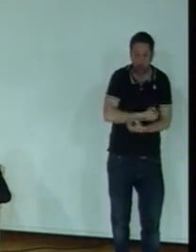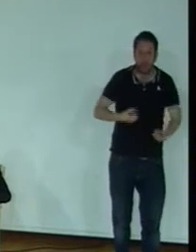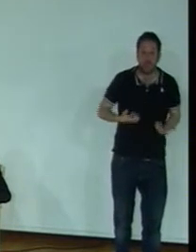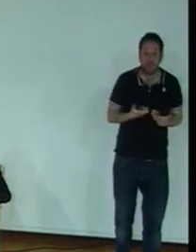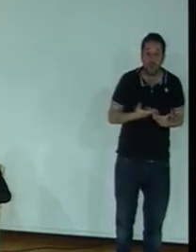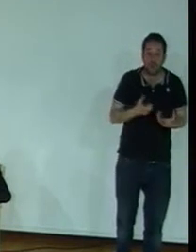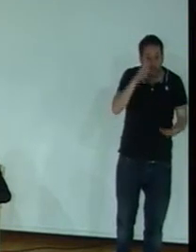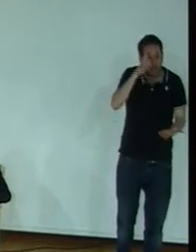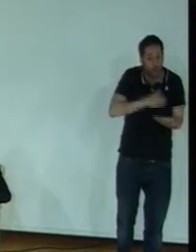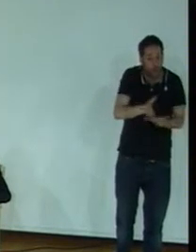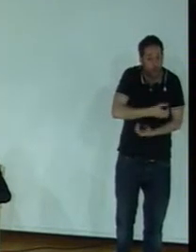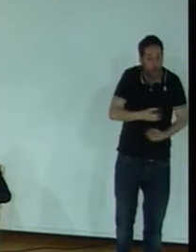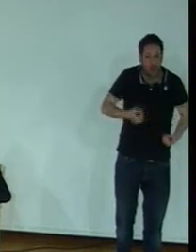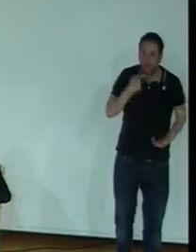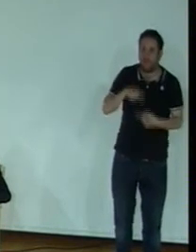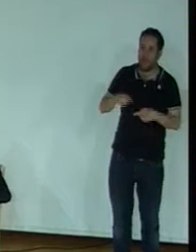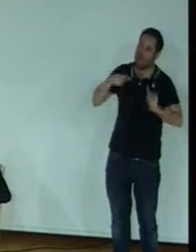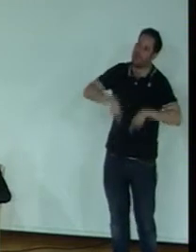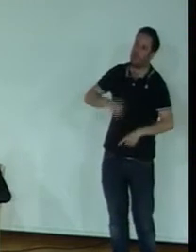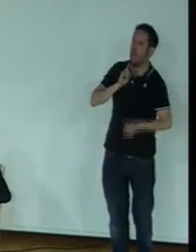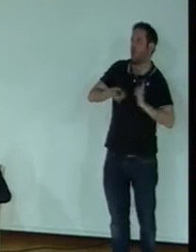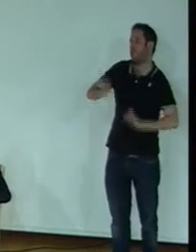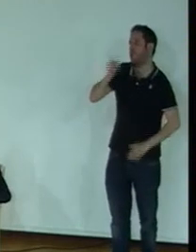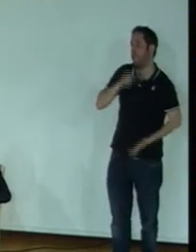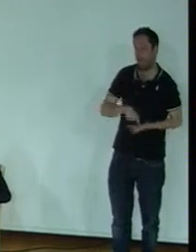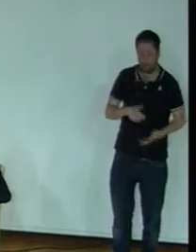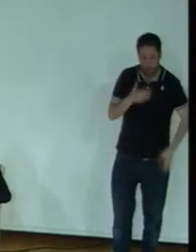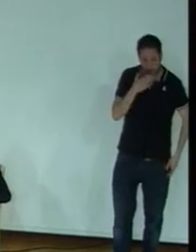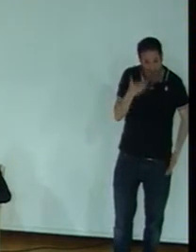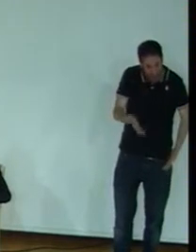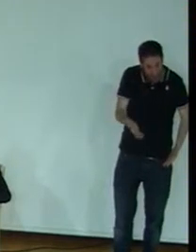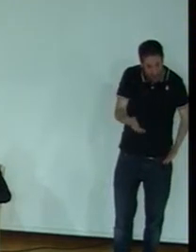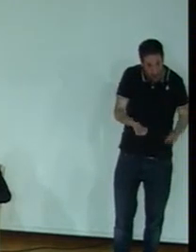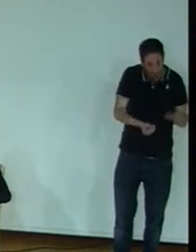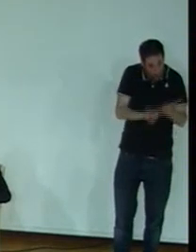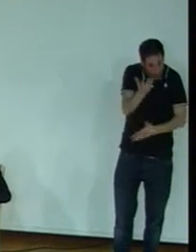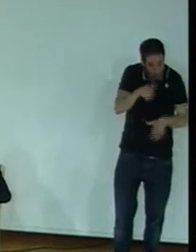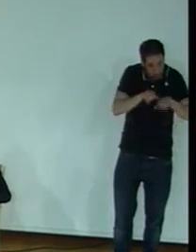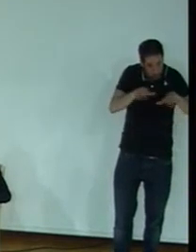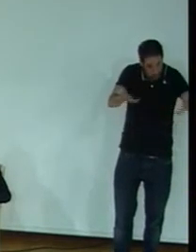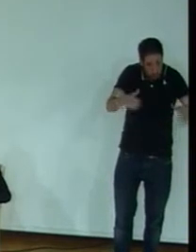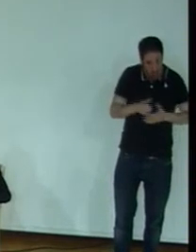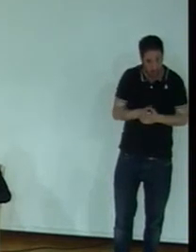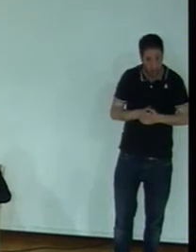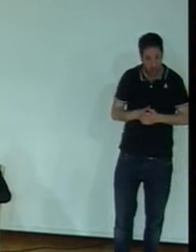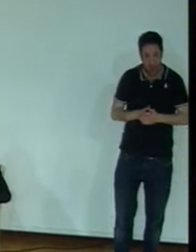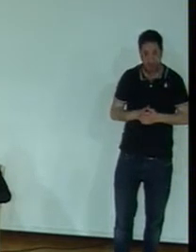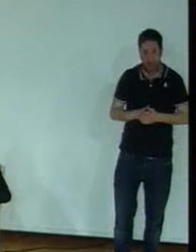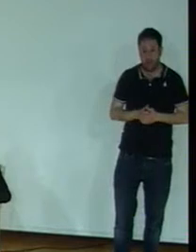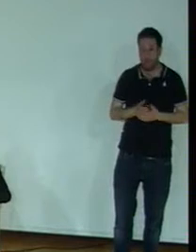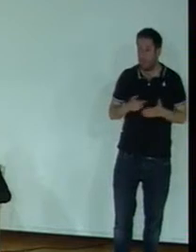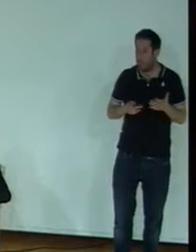aujourd'hui, d'avoir un gouvernement plus autoritaire. Et ça, je trouve que c'est de plus en plus nouveau et de plus en